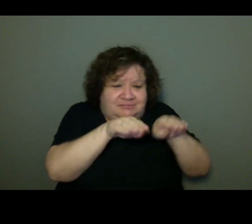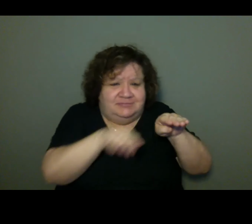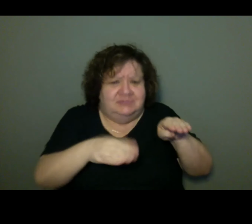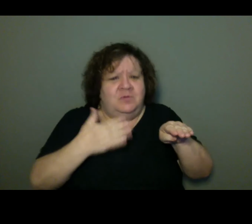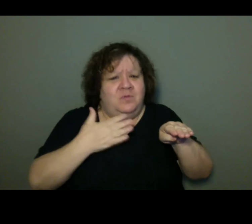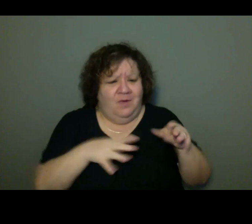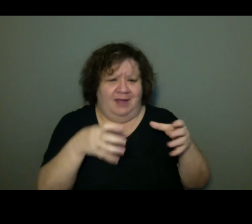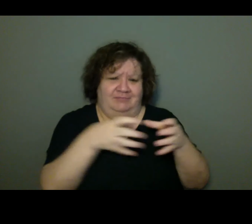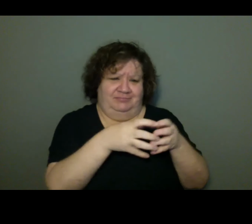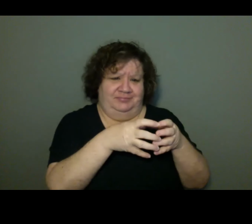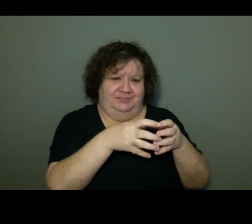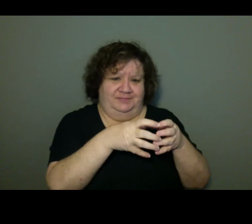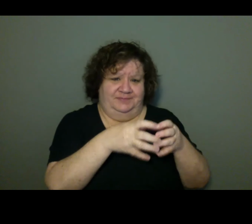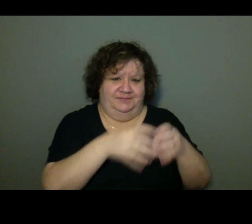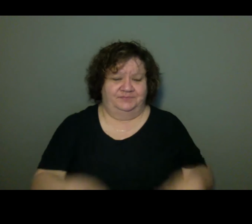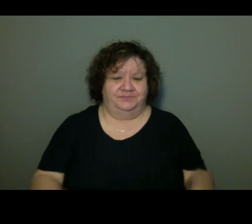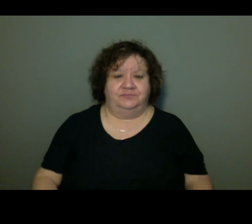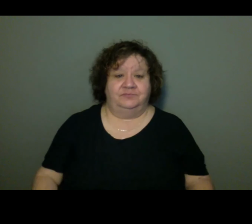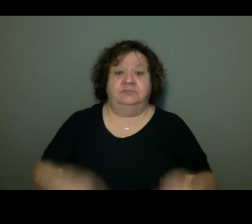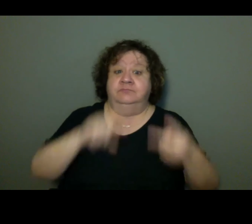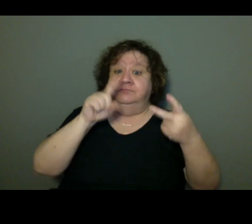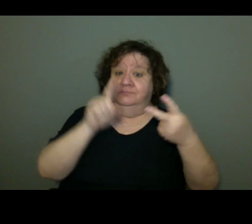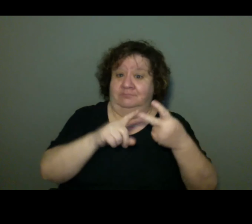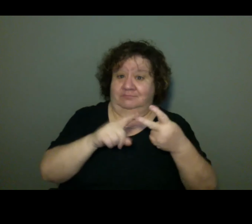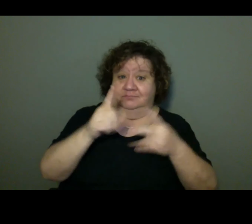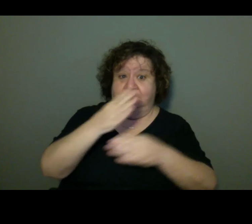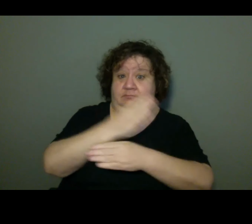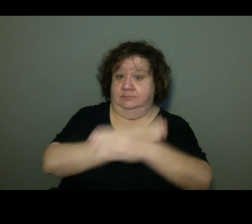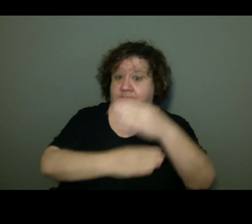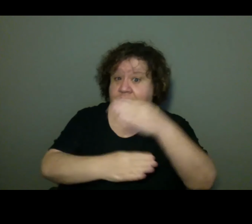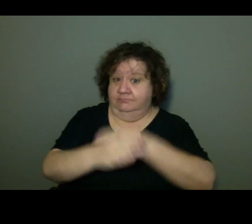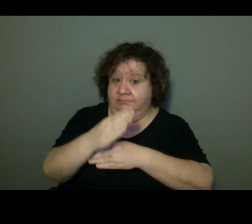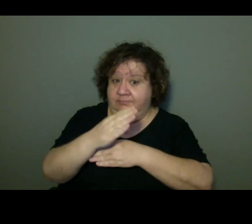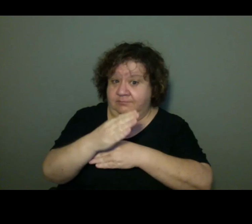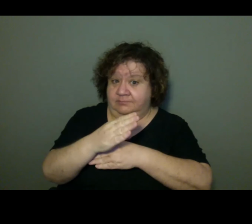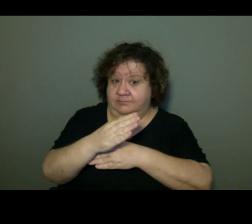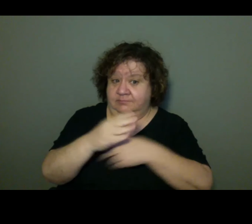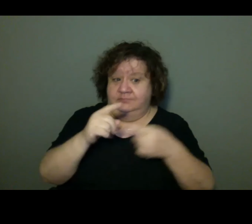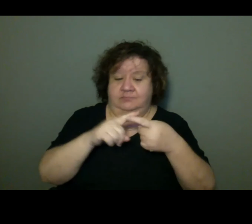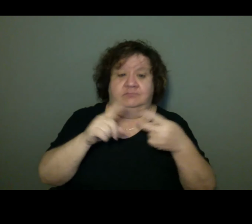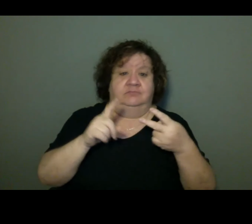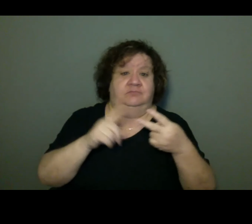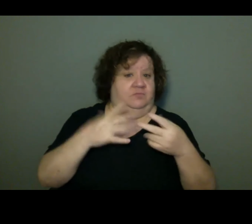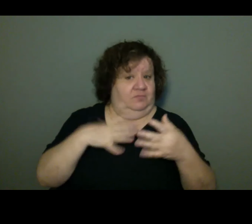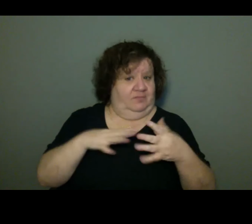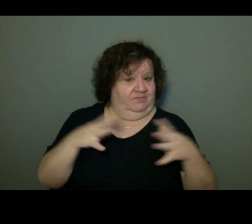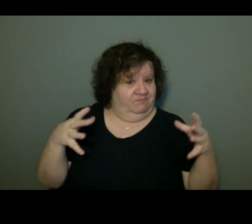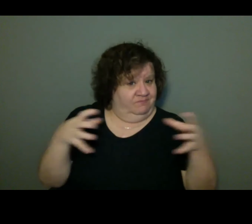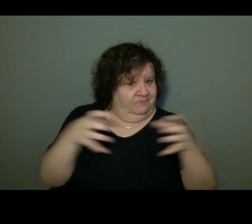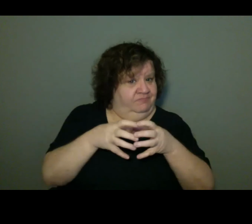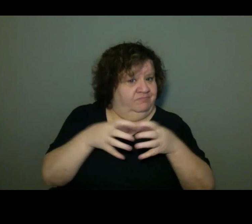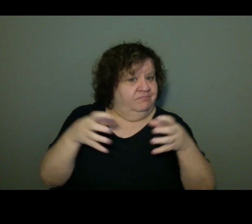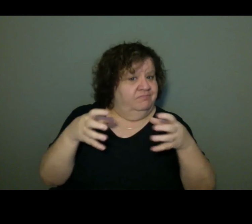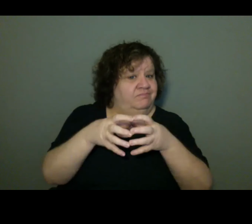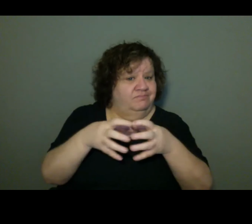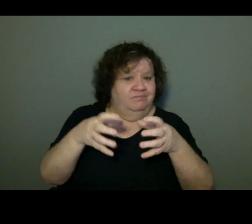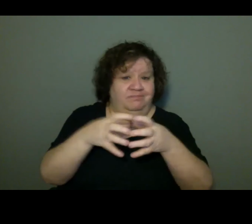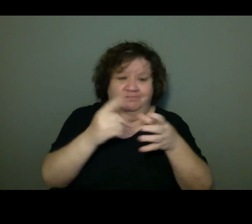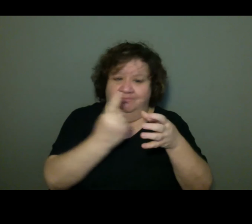mayoría de los casos, preservarlos. También se habló de los niños discapacitados, cómo hay que apoyarlos.